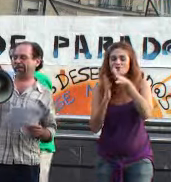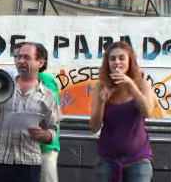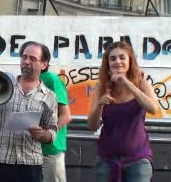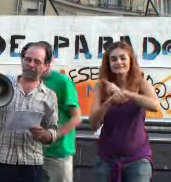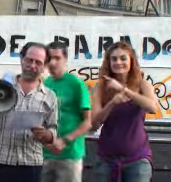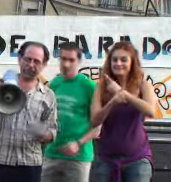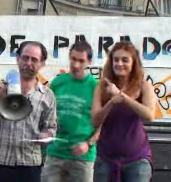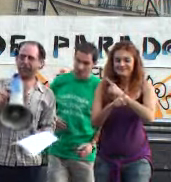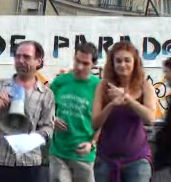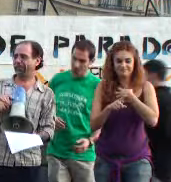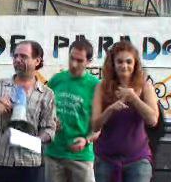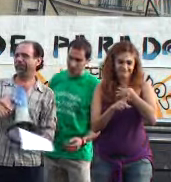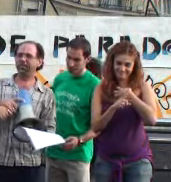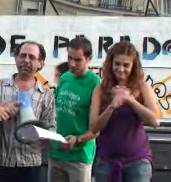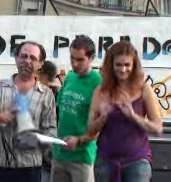¿Qué te pasa?